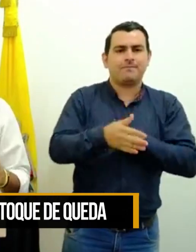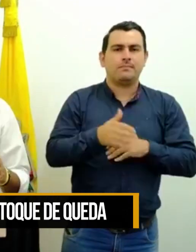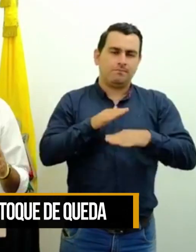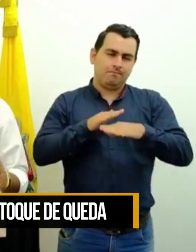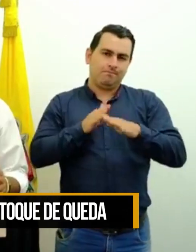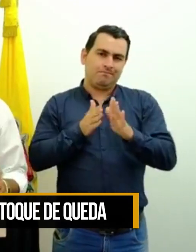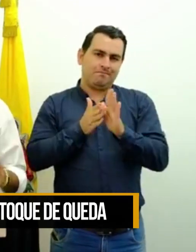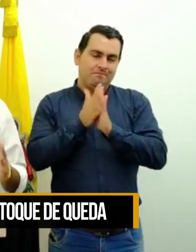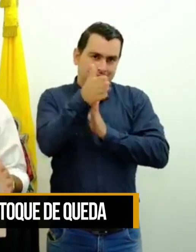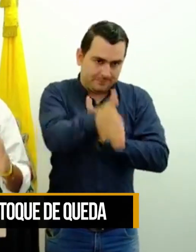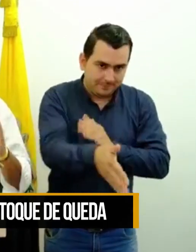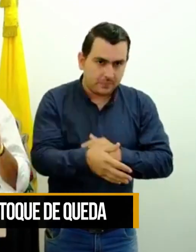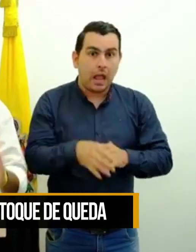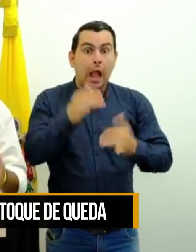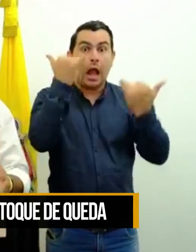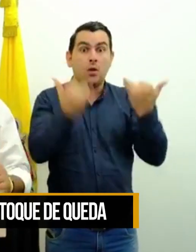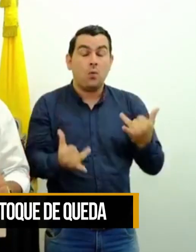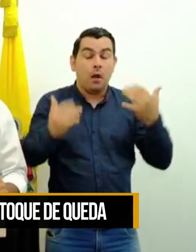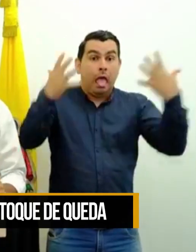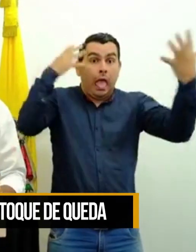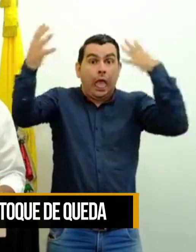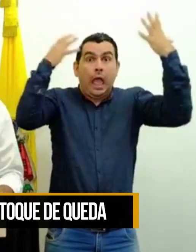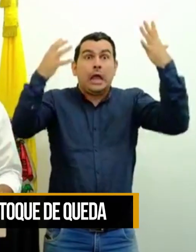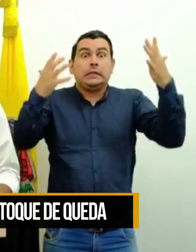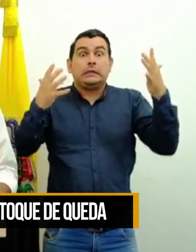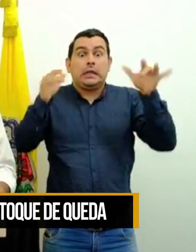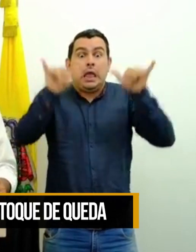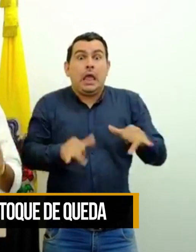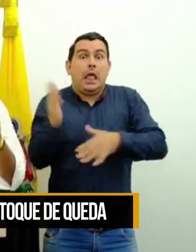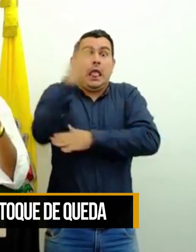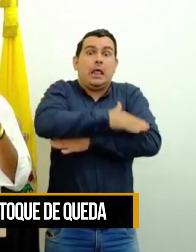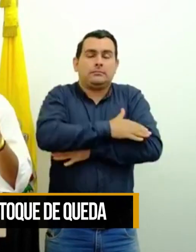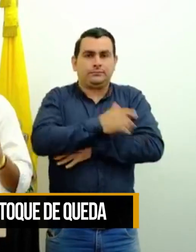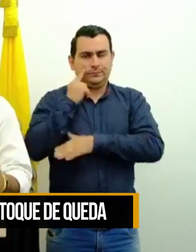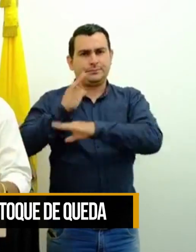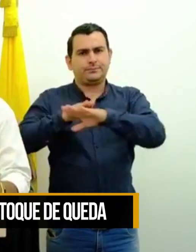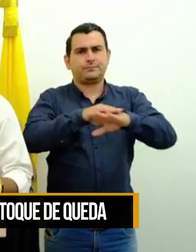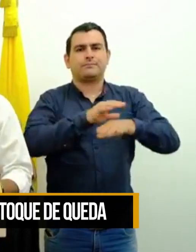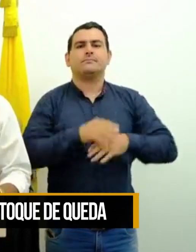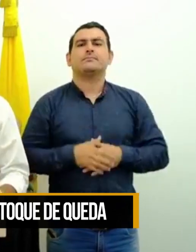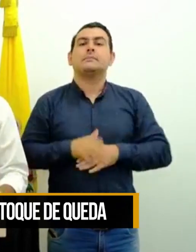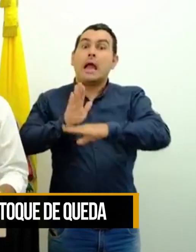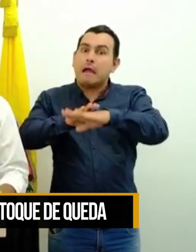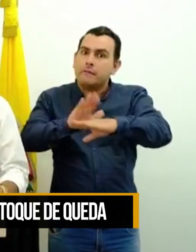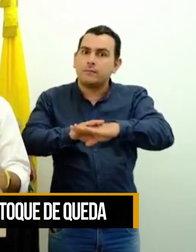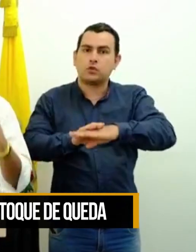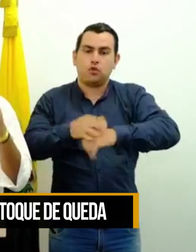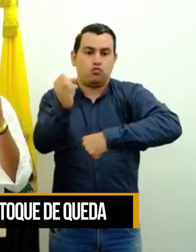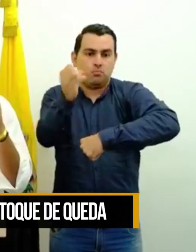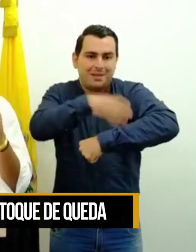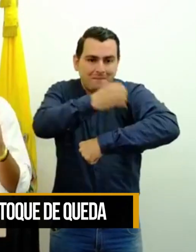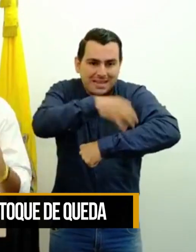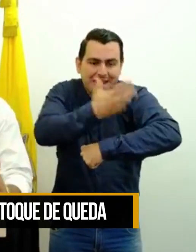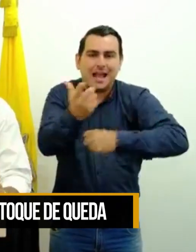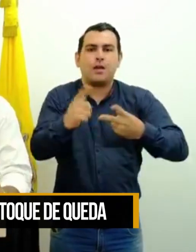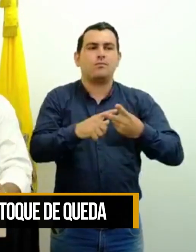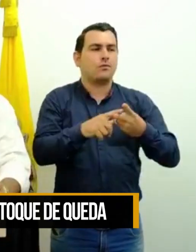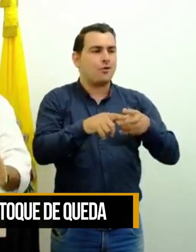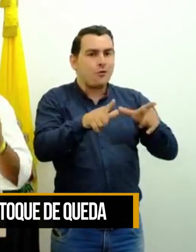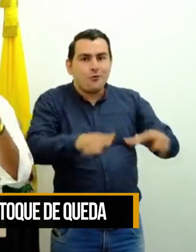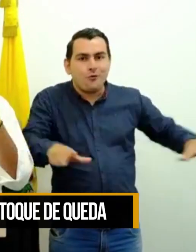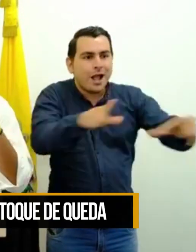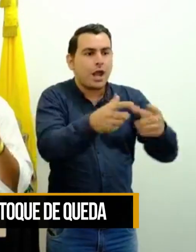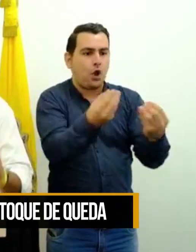puede generar un pánico que no tiene que pasar. Los supermercados, los sitios de